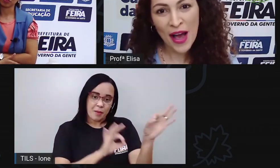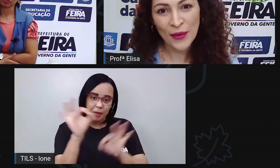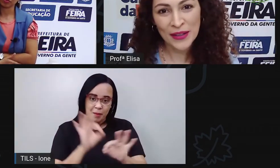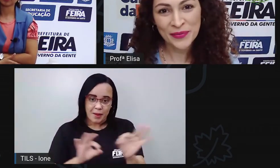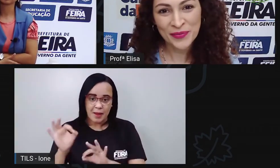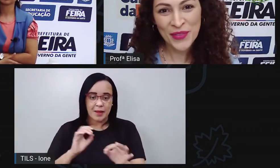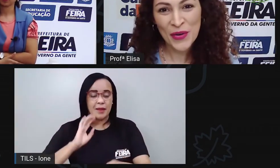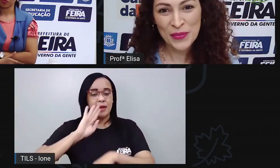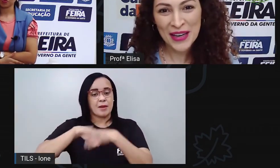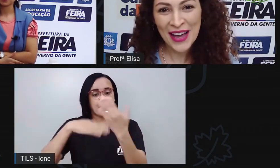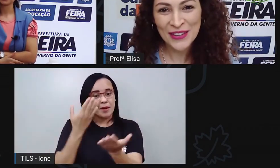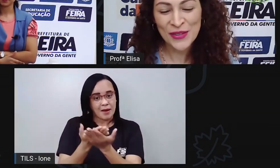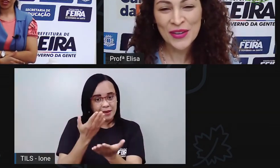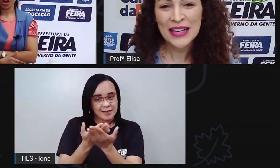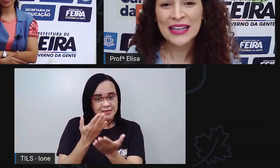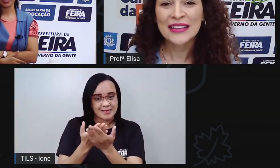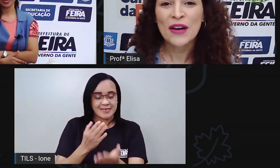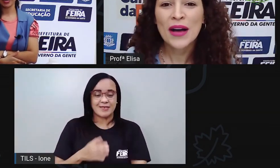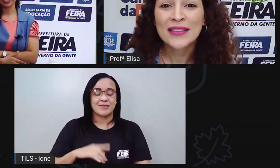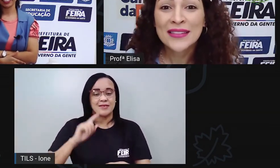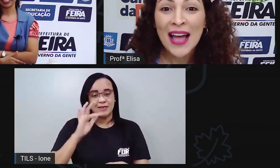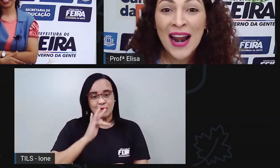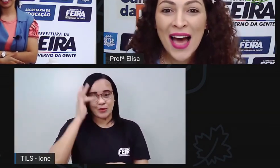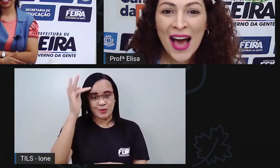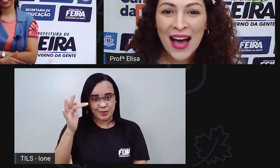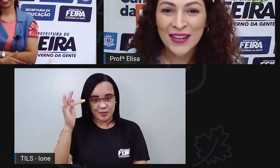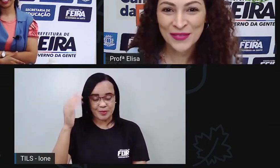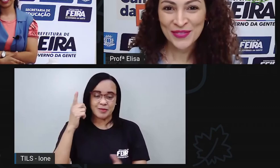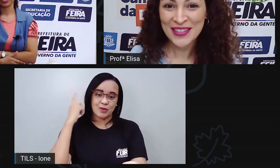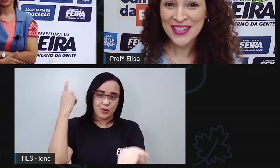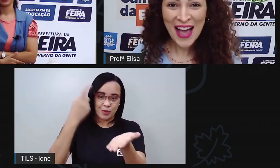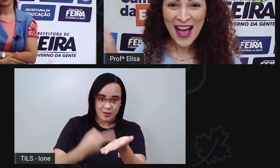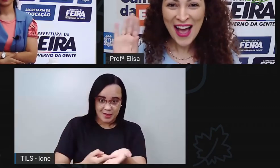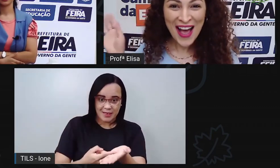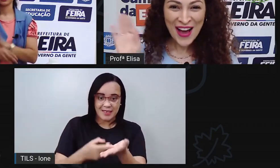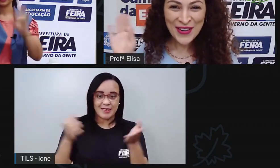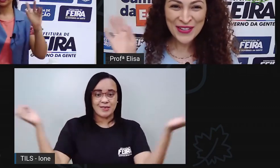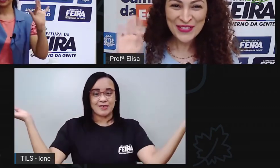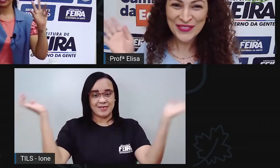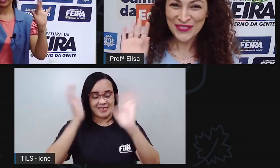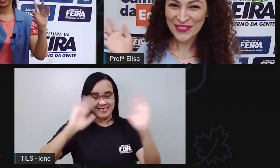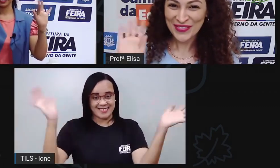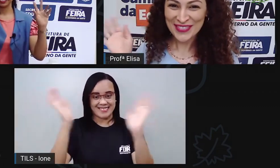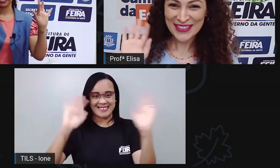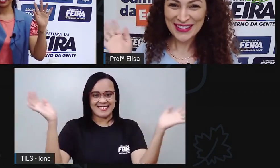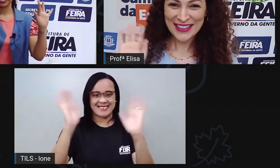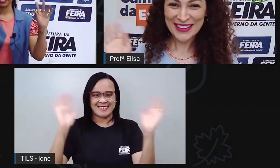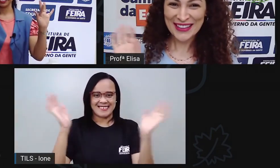próxima aula. Combinado? Okay. Então, até lá! Tchau!